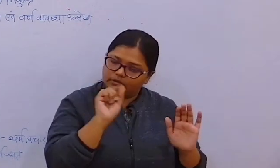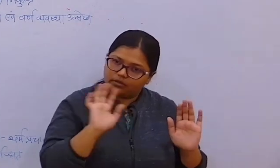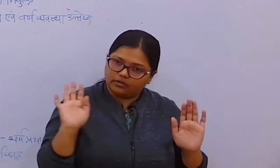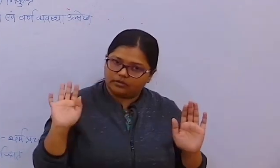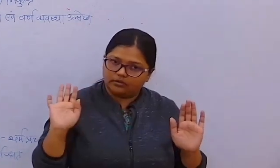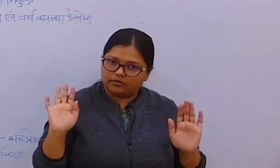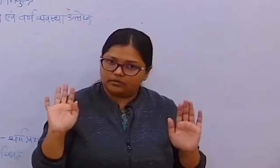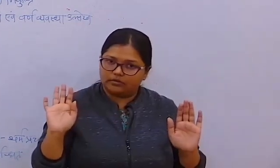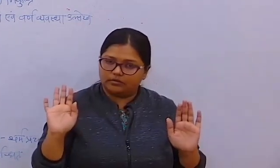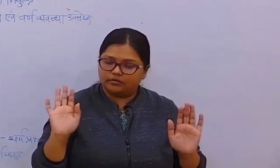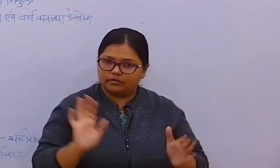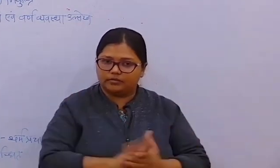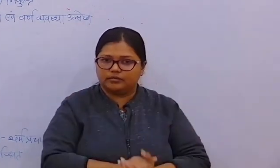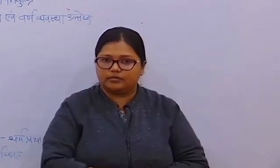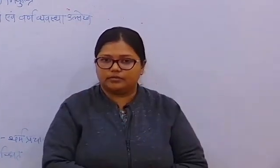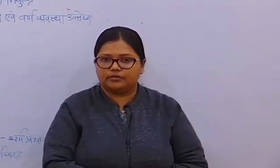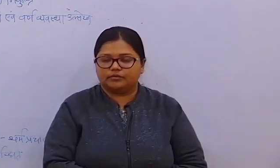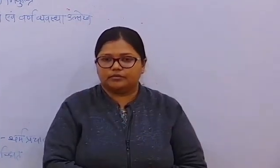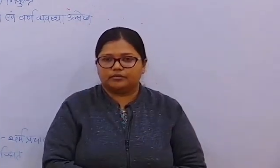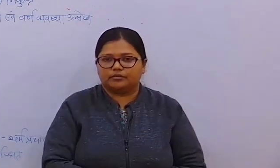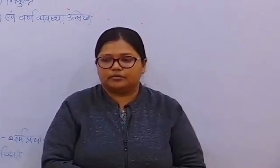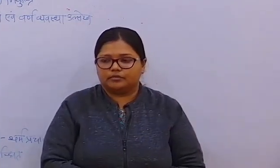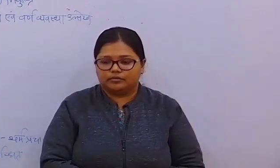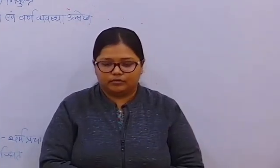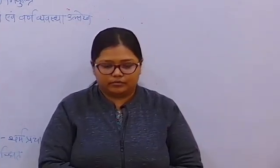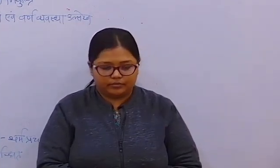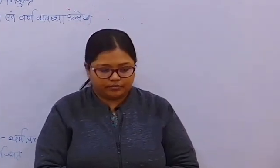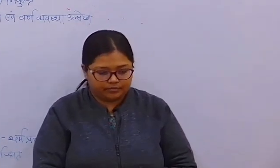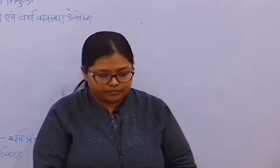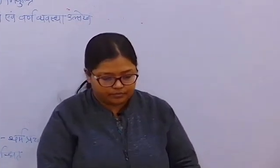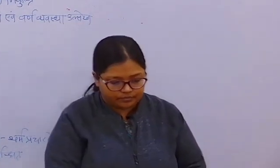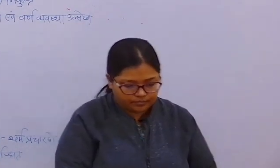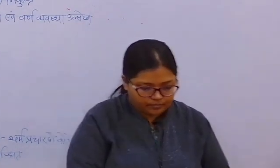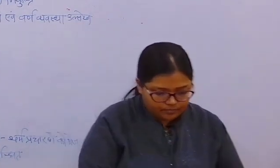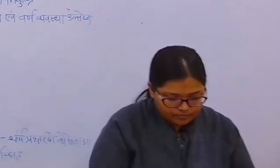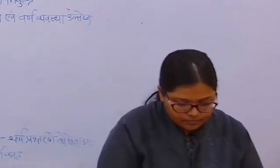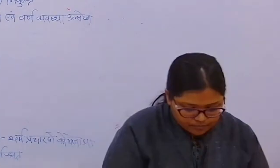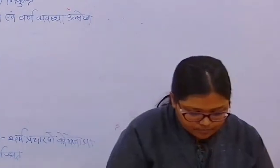यहां तक सबका हो गया, एक बार टाइम देख लेते हैं,